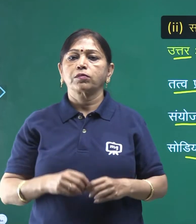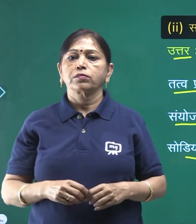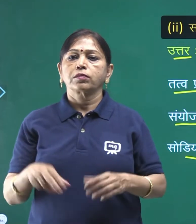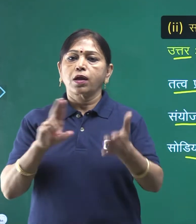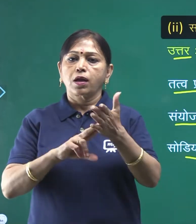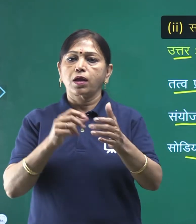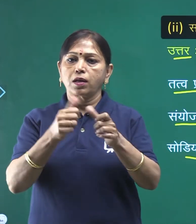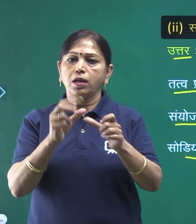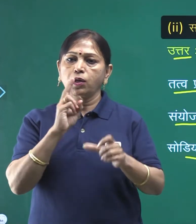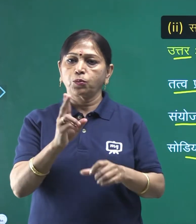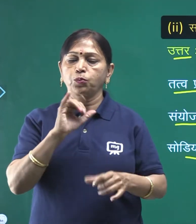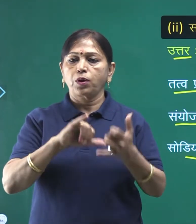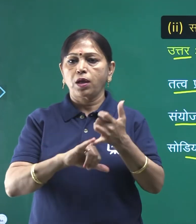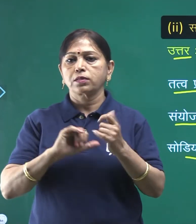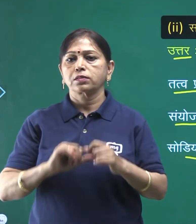Na2S।